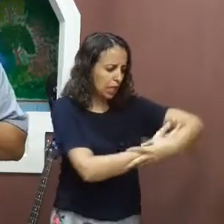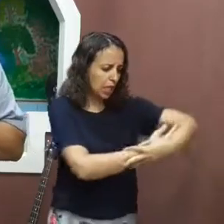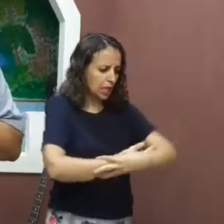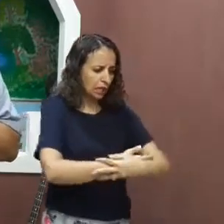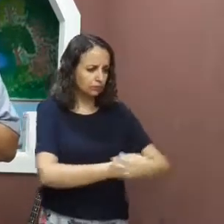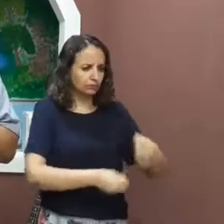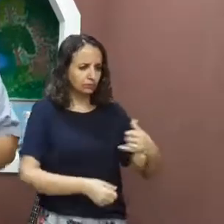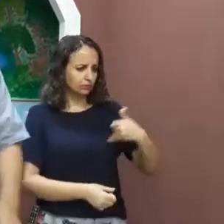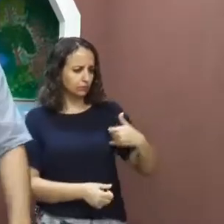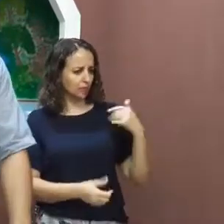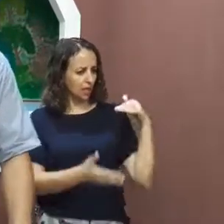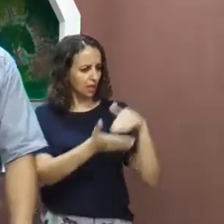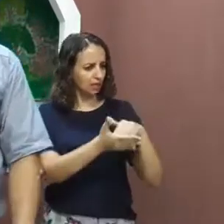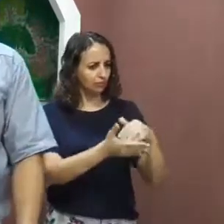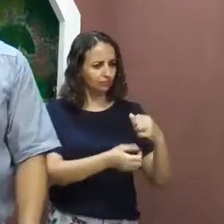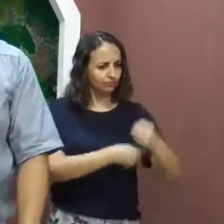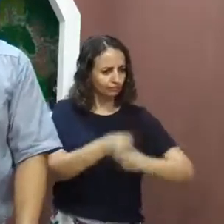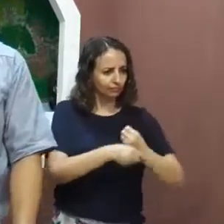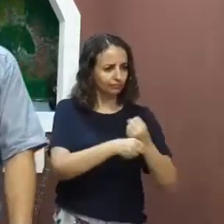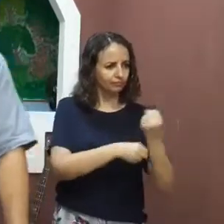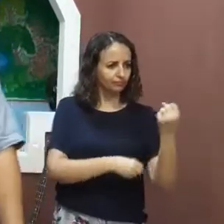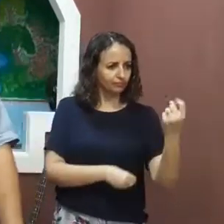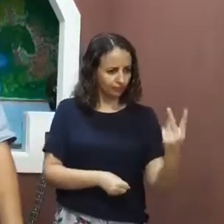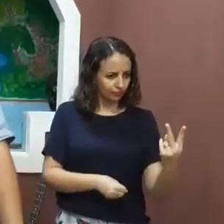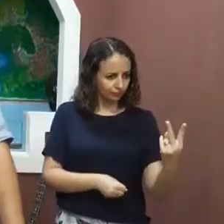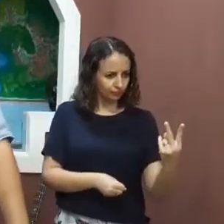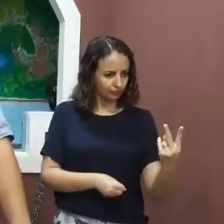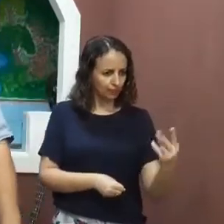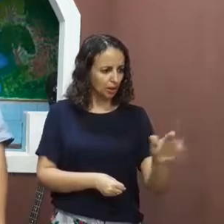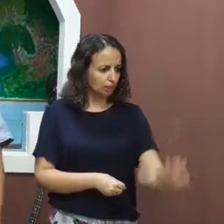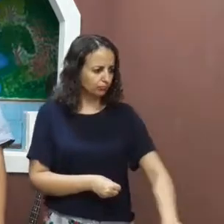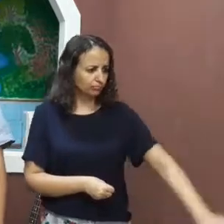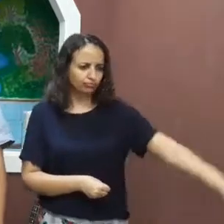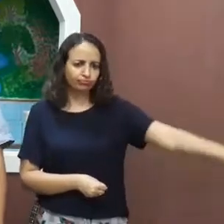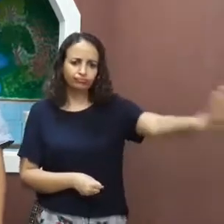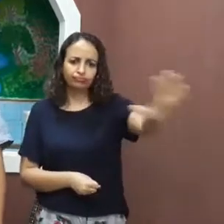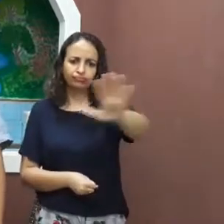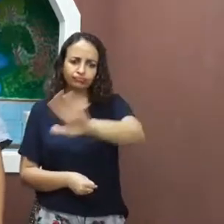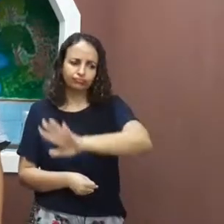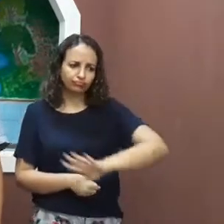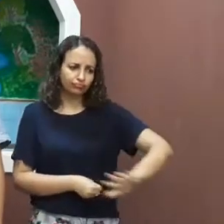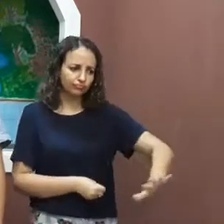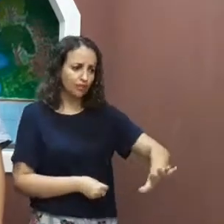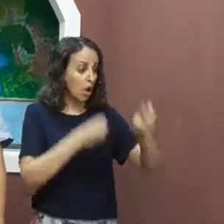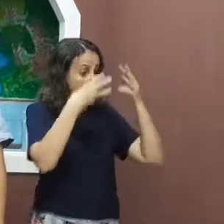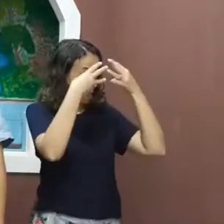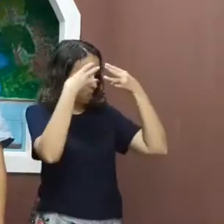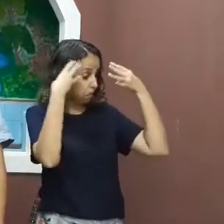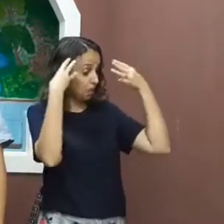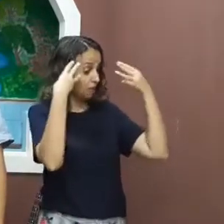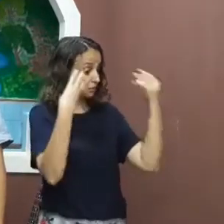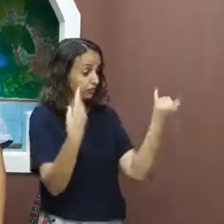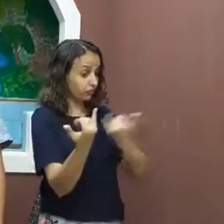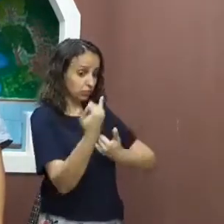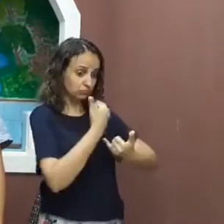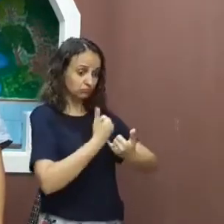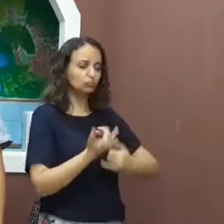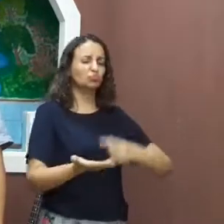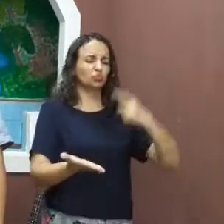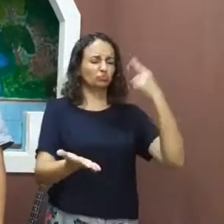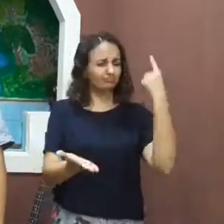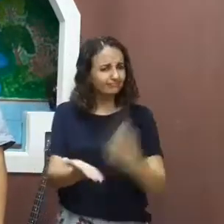Belém, e nas proximidades, de acordo com a informação que havia obtido dos magos. Então se cumpriu o